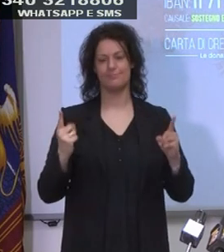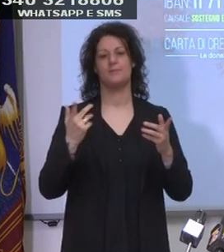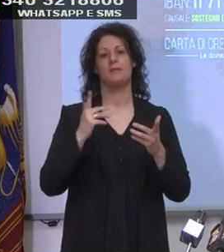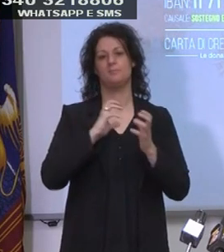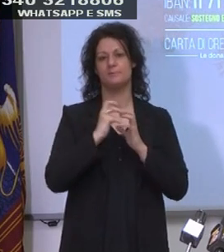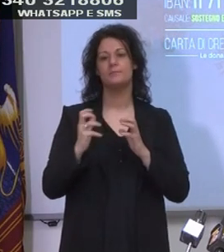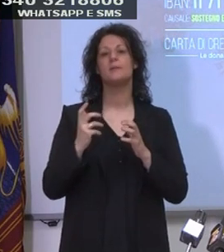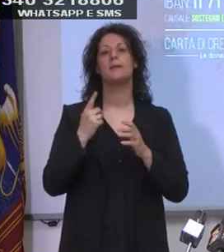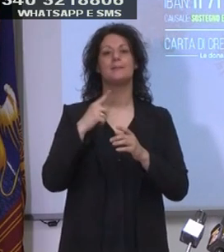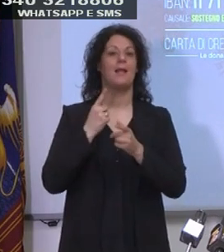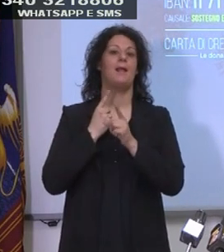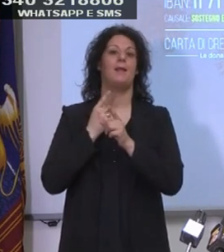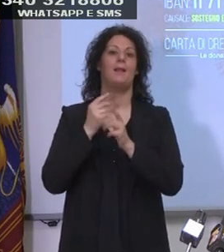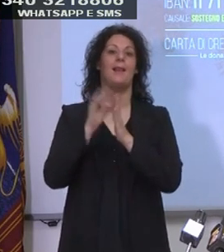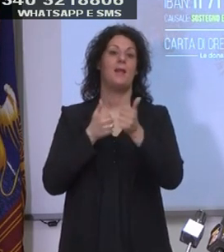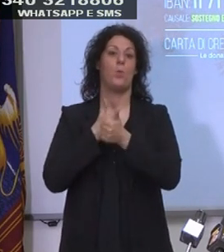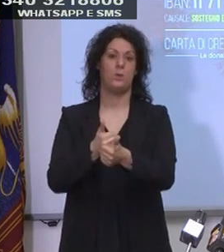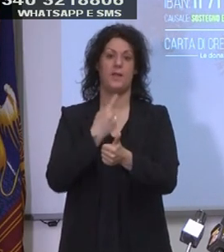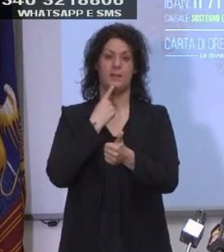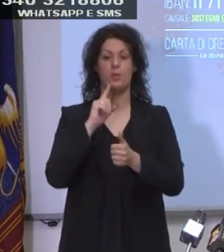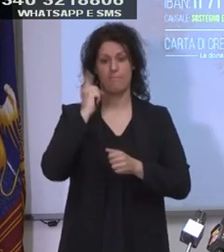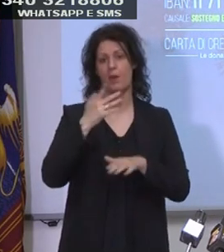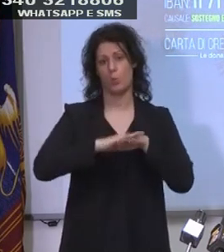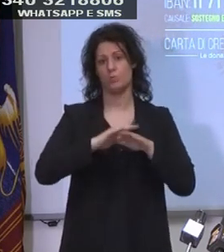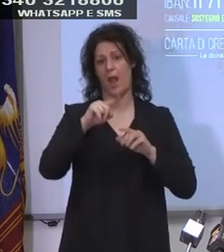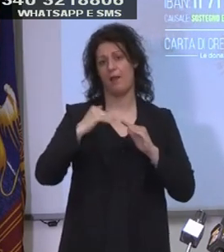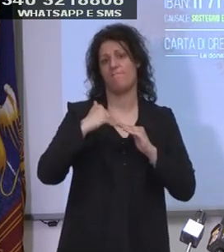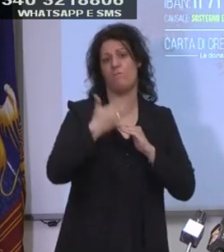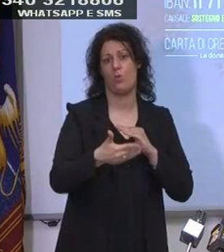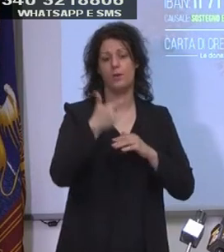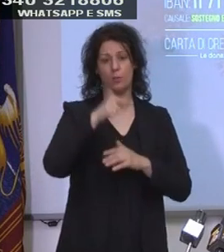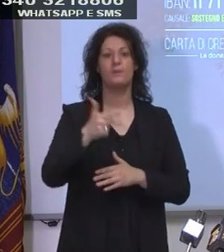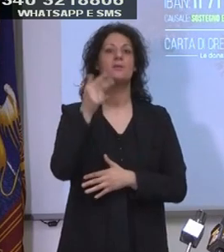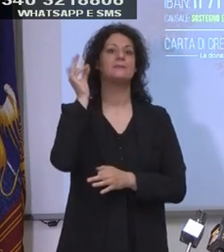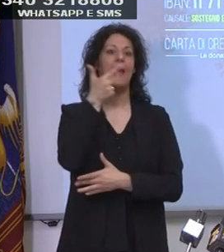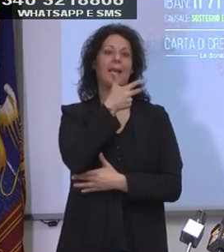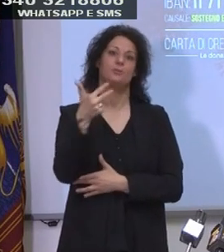guida, più spazio c'è meglio è, se a parità di prezzo un ristoratore riesce a guadagnare qualche metro